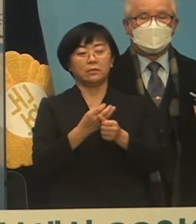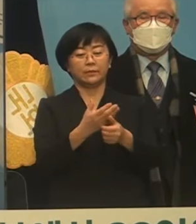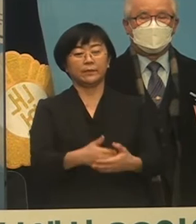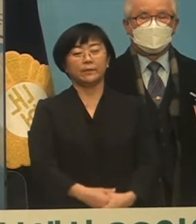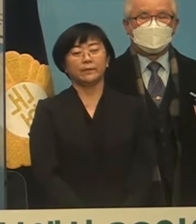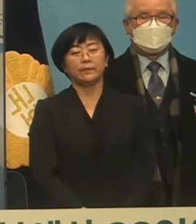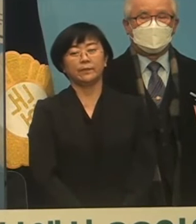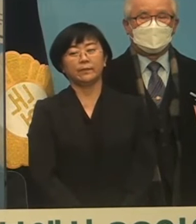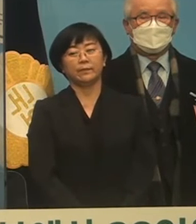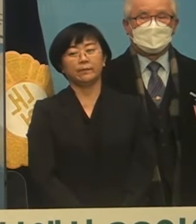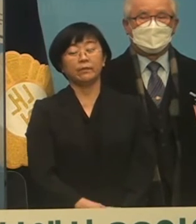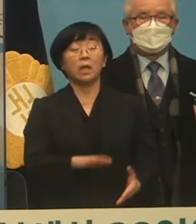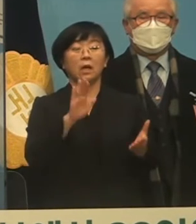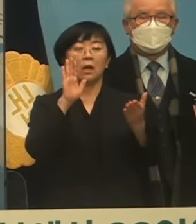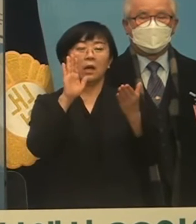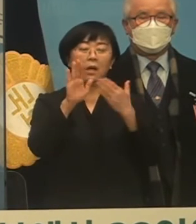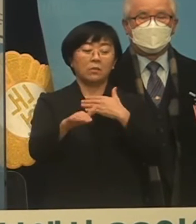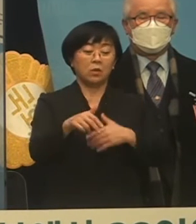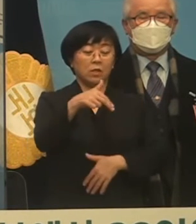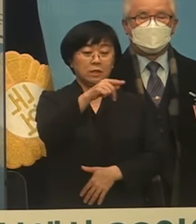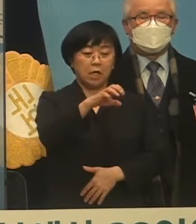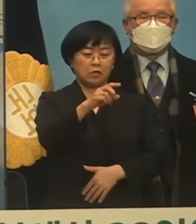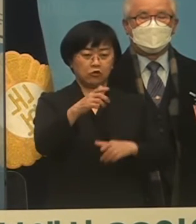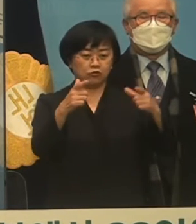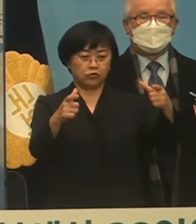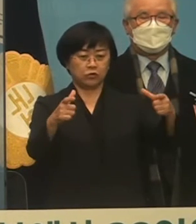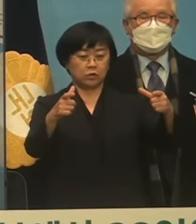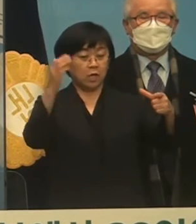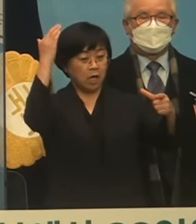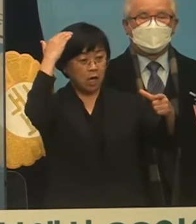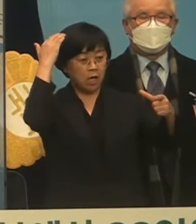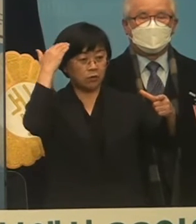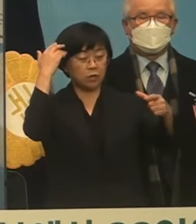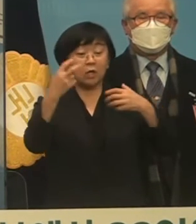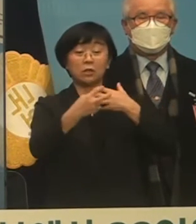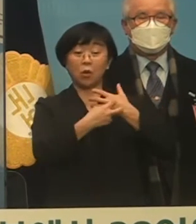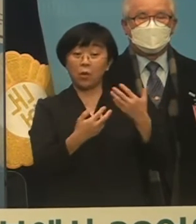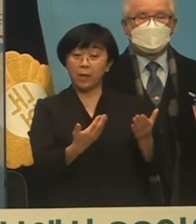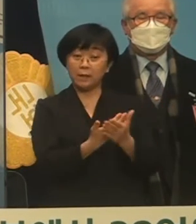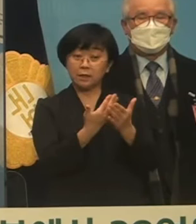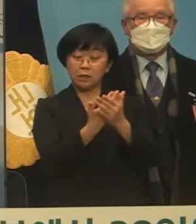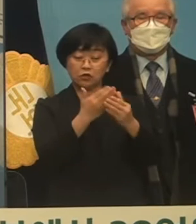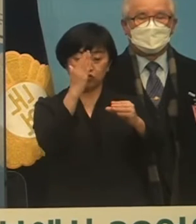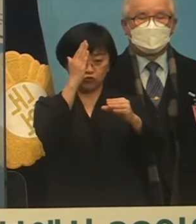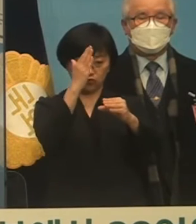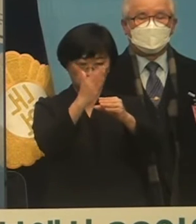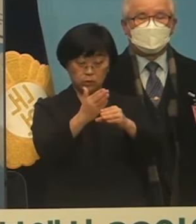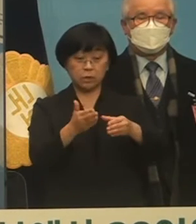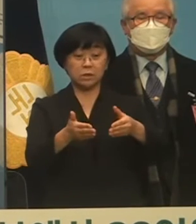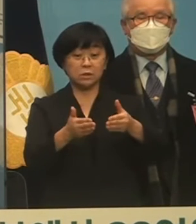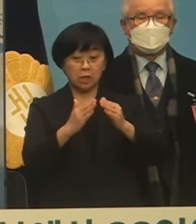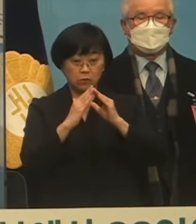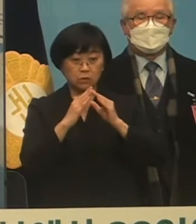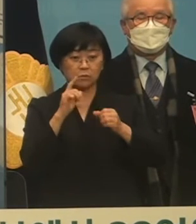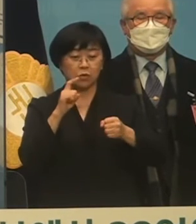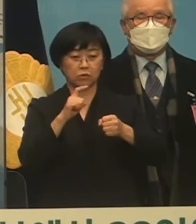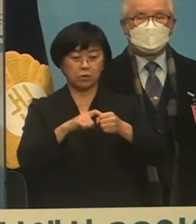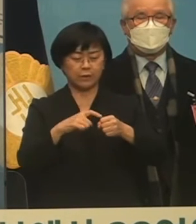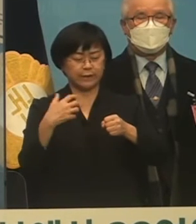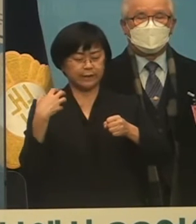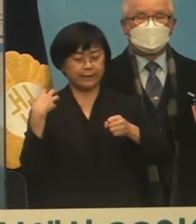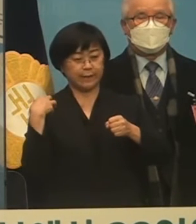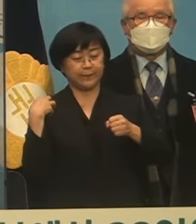드립니다. 앞으로 우리 장성구는 대한민국 의료 발전의 한 축을 만든다는